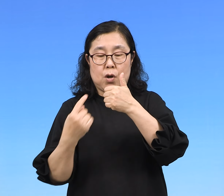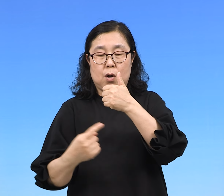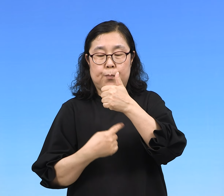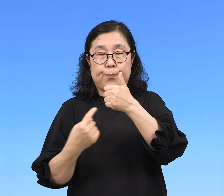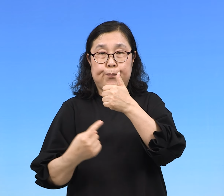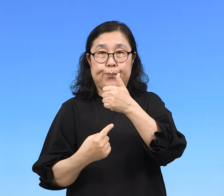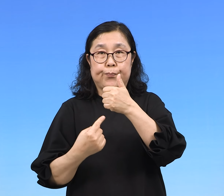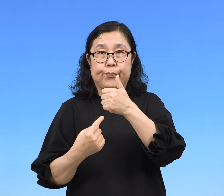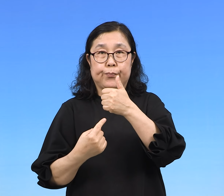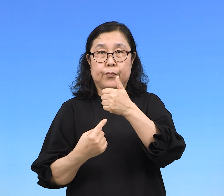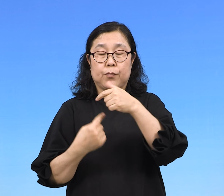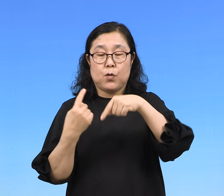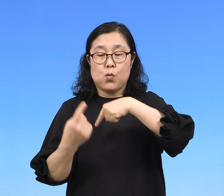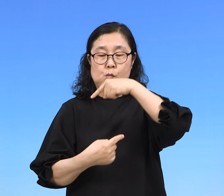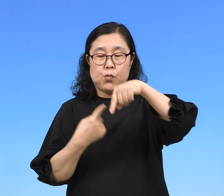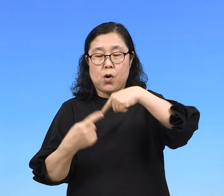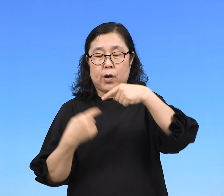와닿았습니다.